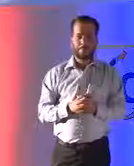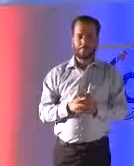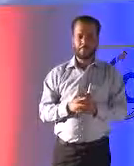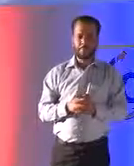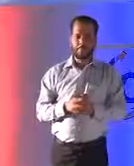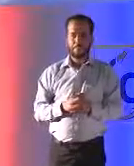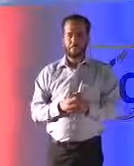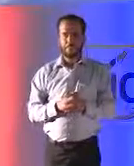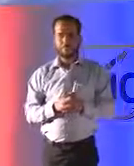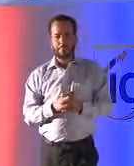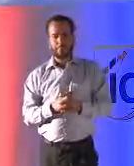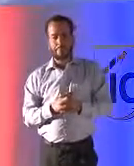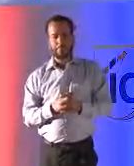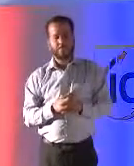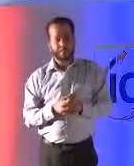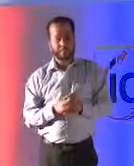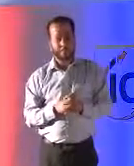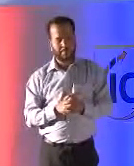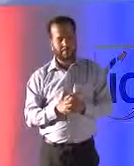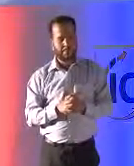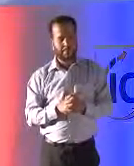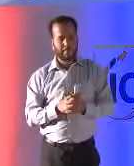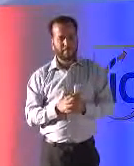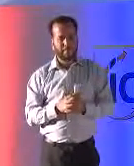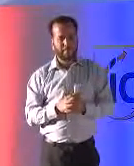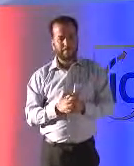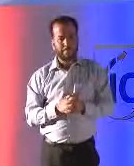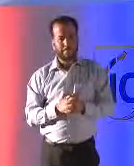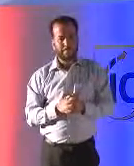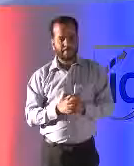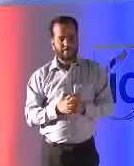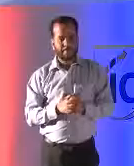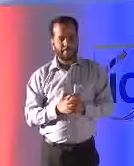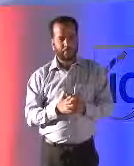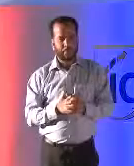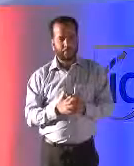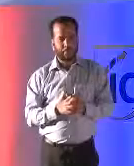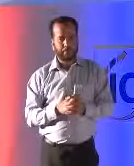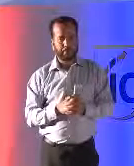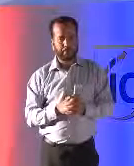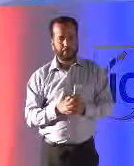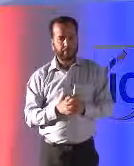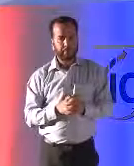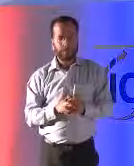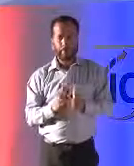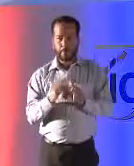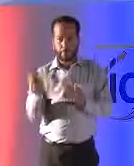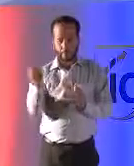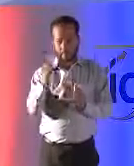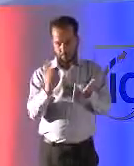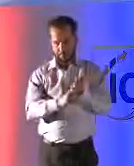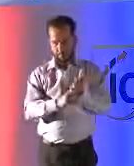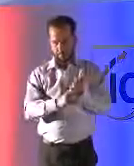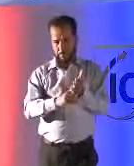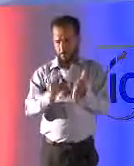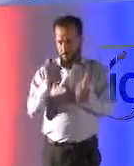progressive thinking, we'll still be looking at social responsibility to help us out in this field. يجب أن لا نرى